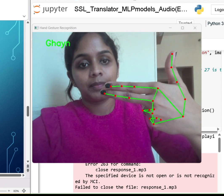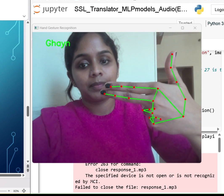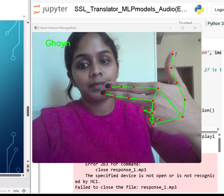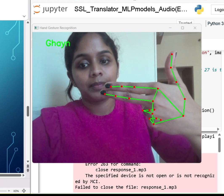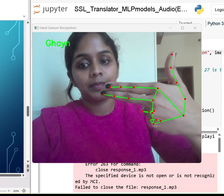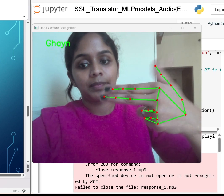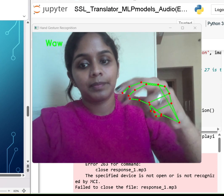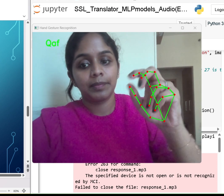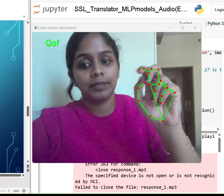بين